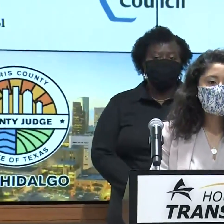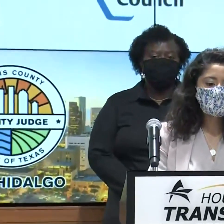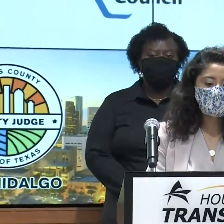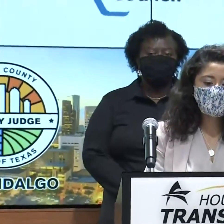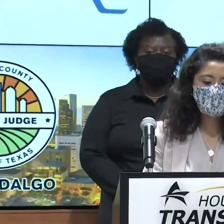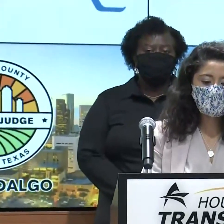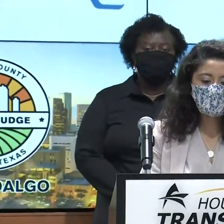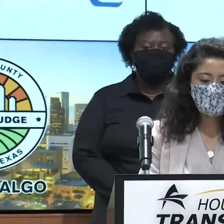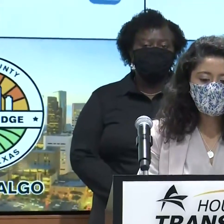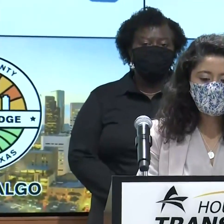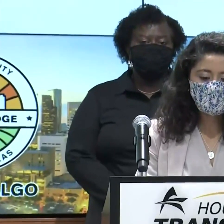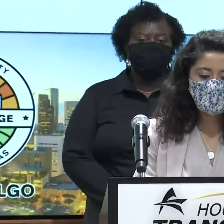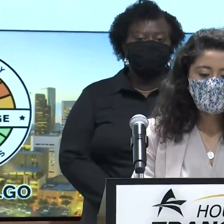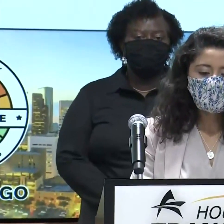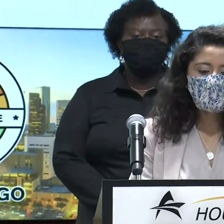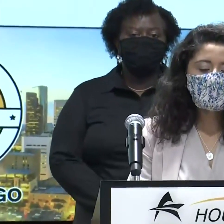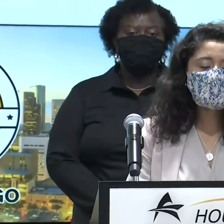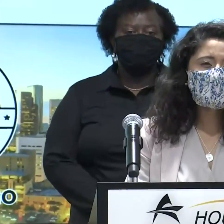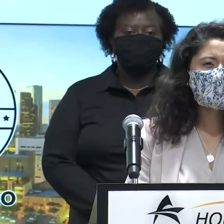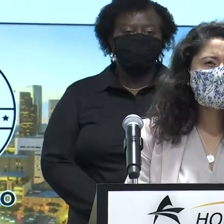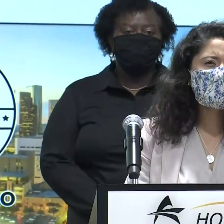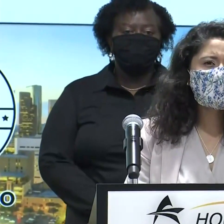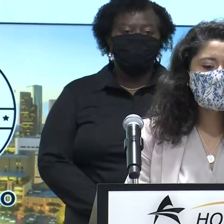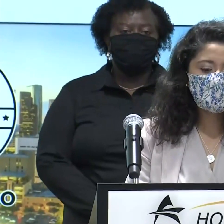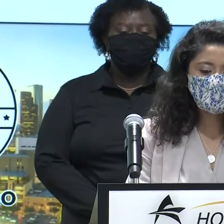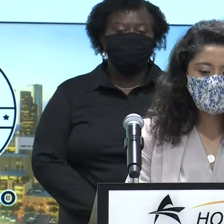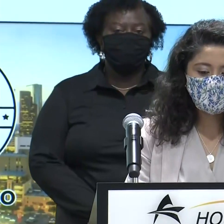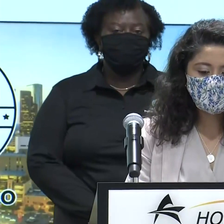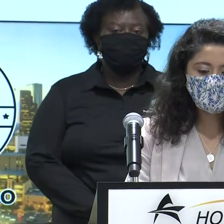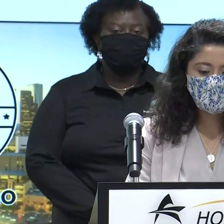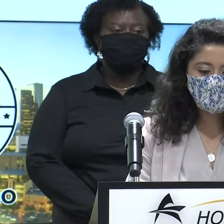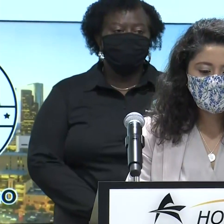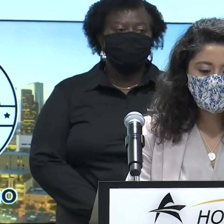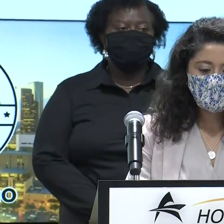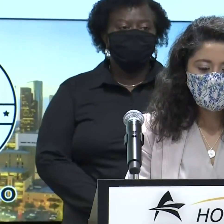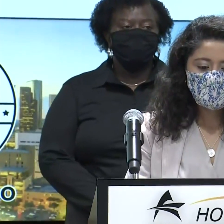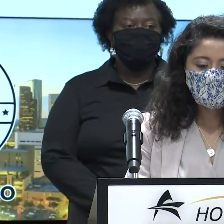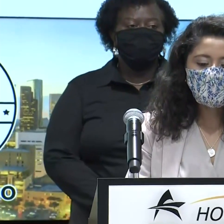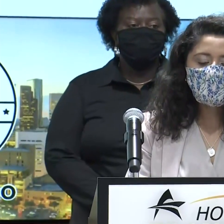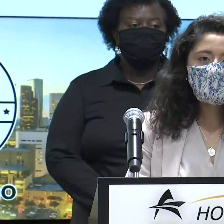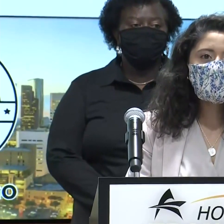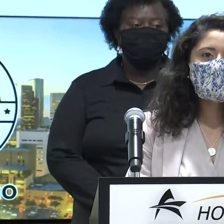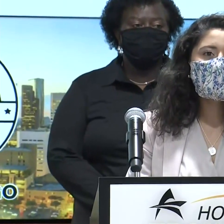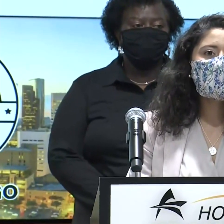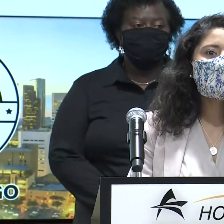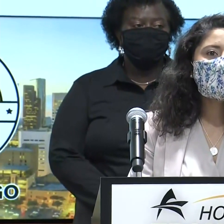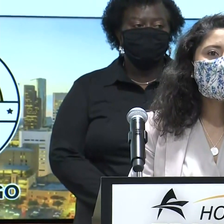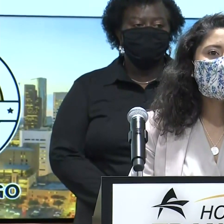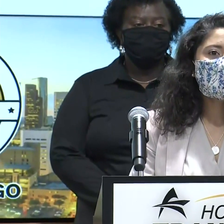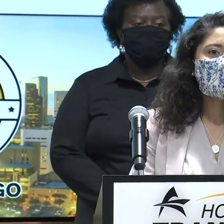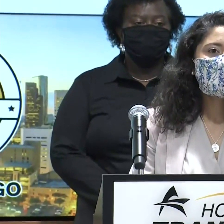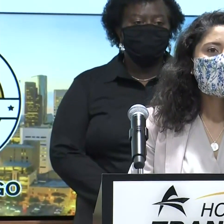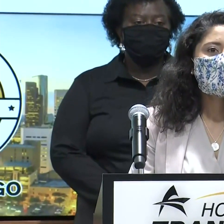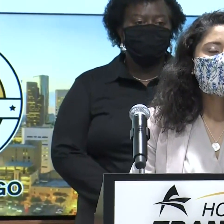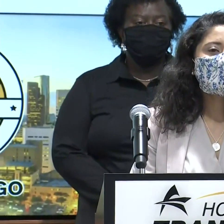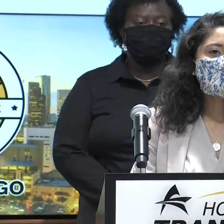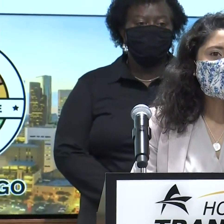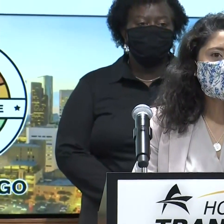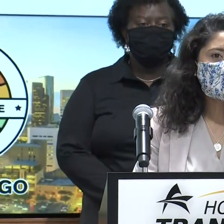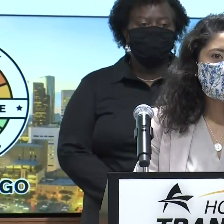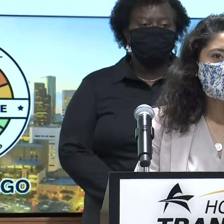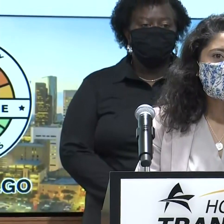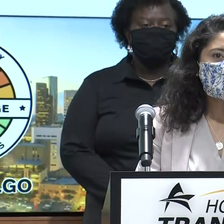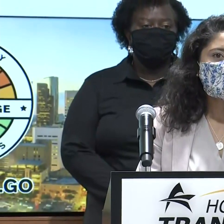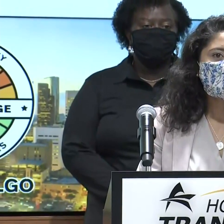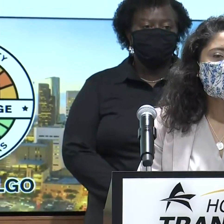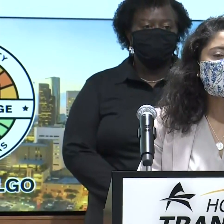explosión que se llevó a cabo. Y hace alrededor de 2 años, una nube